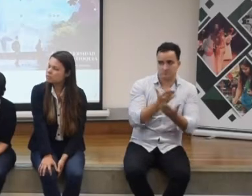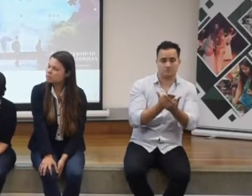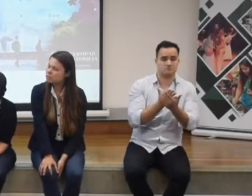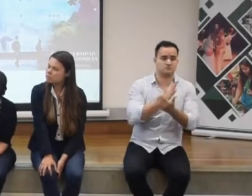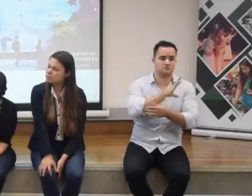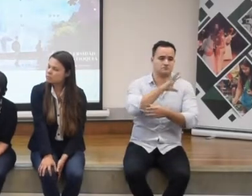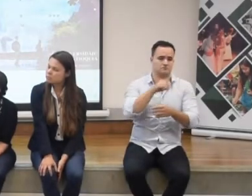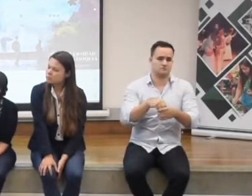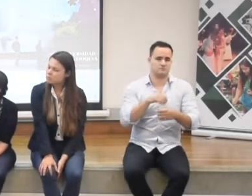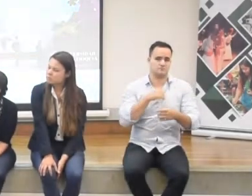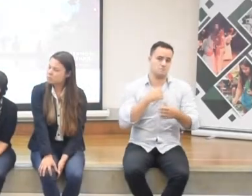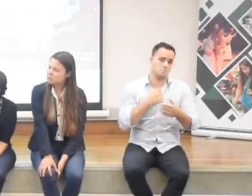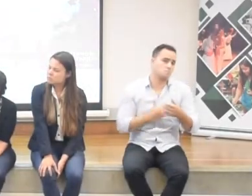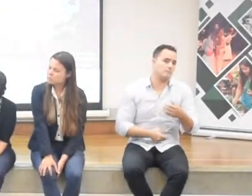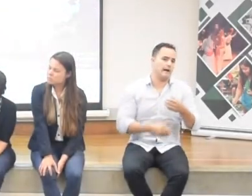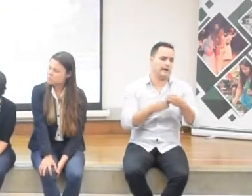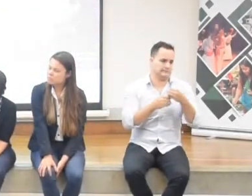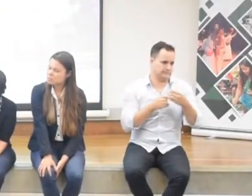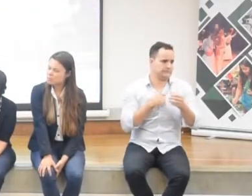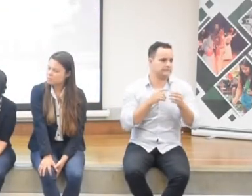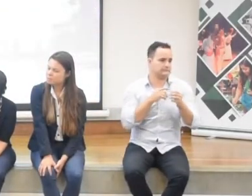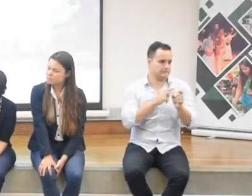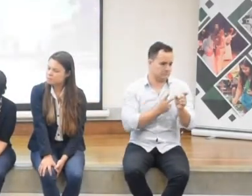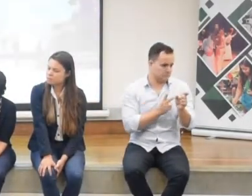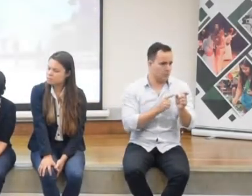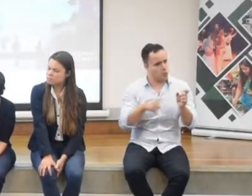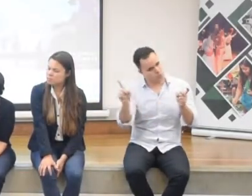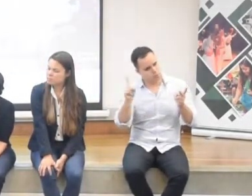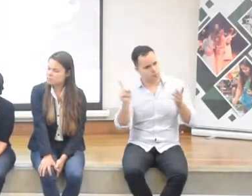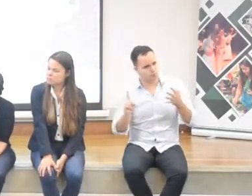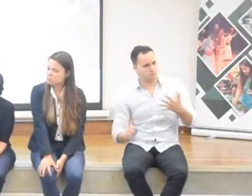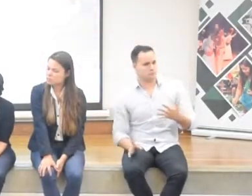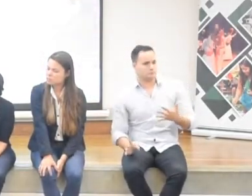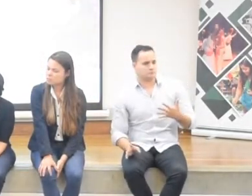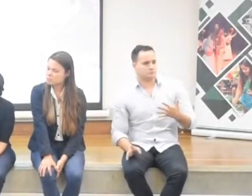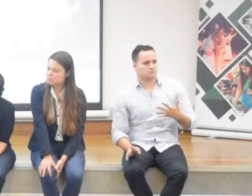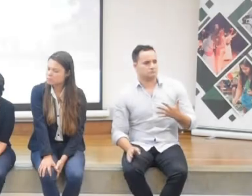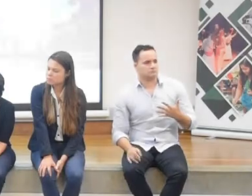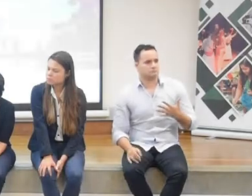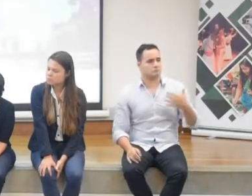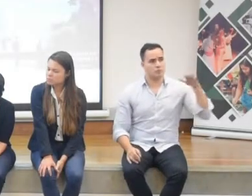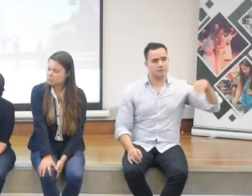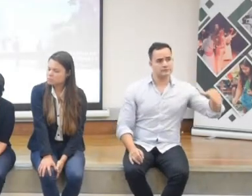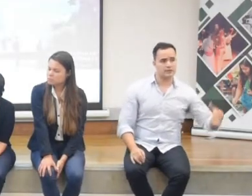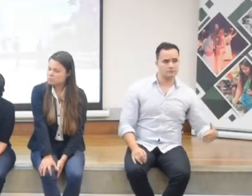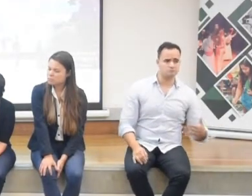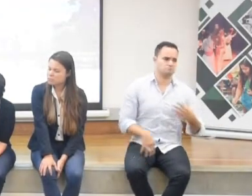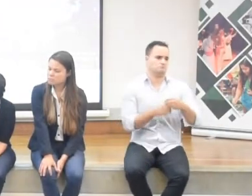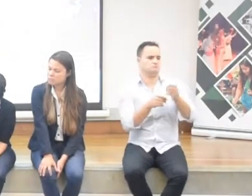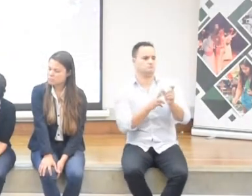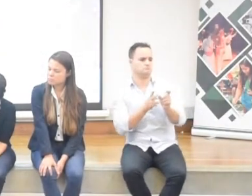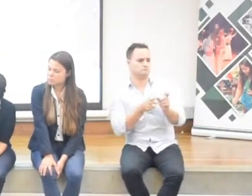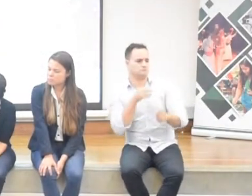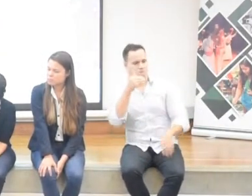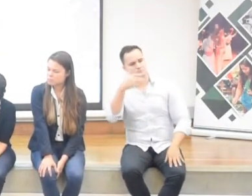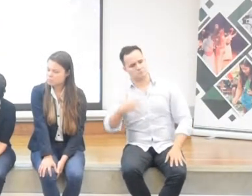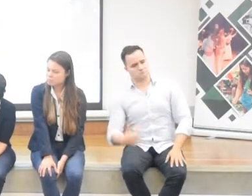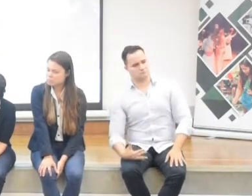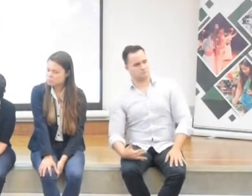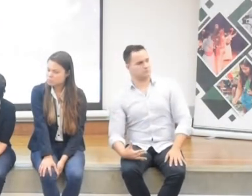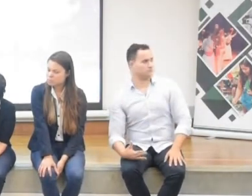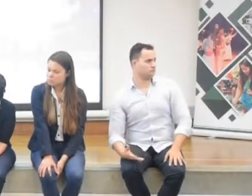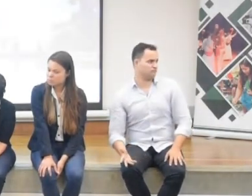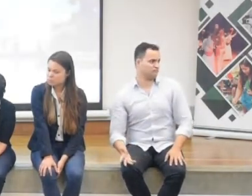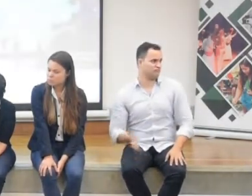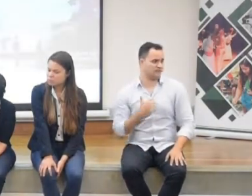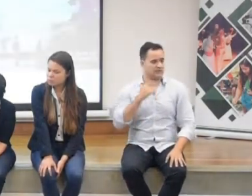considerar otras variables, otros fenómenos, otras ideas que de pronto no están ahí contenidas. Entonces yo creo que eso podría